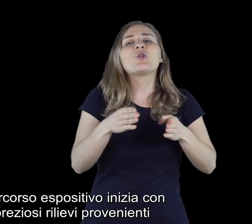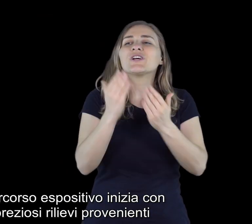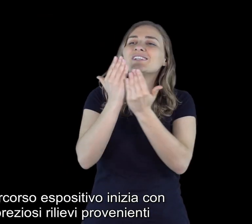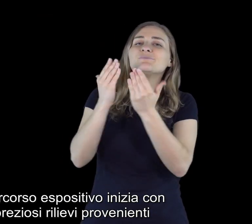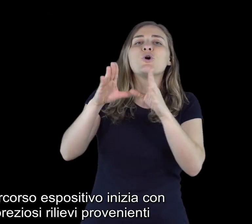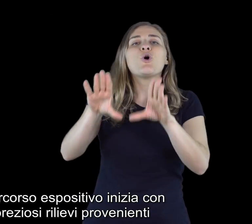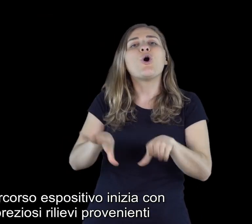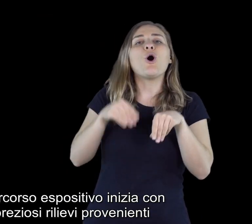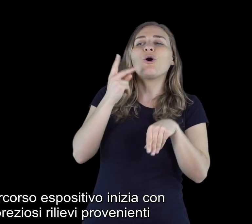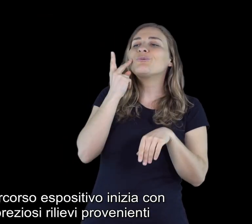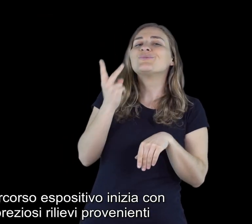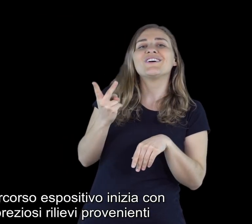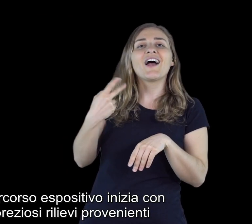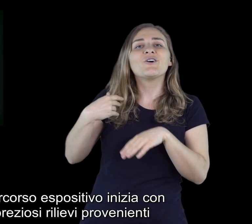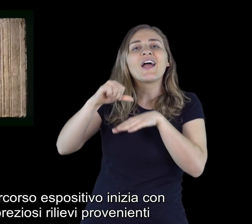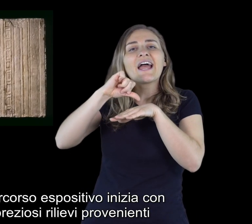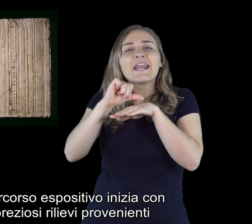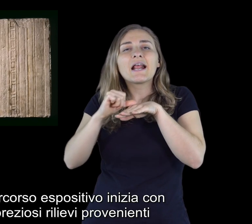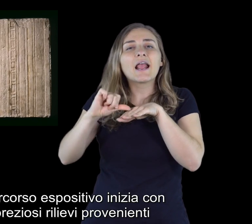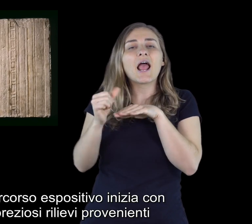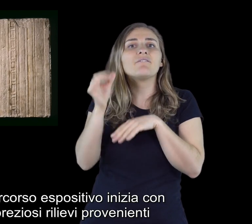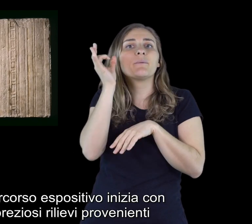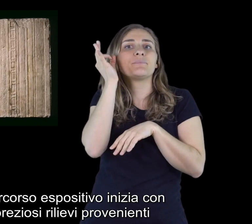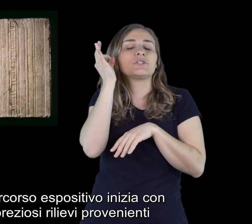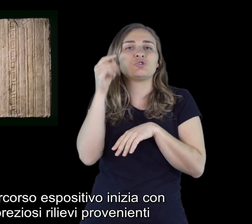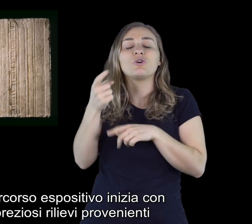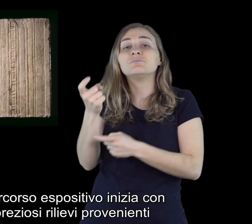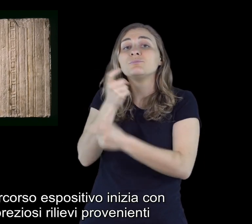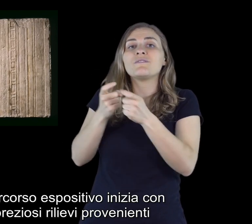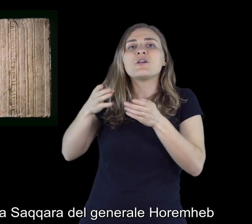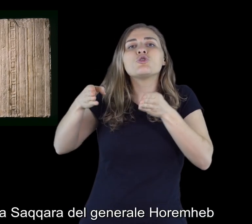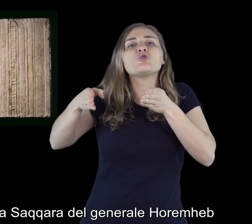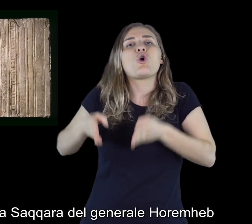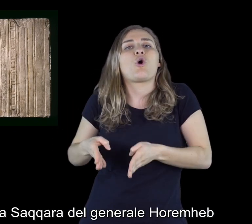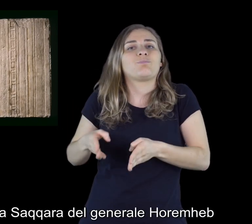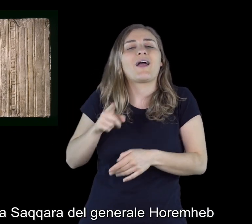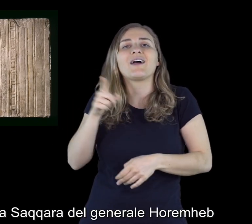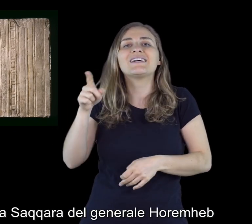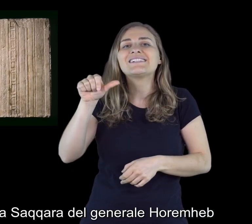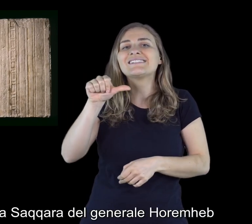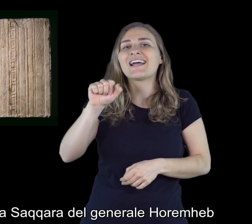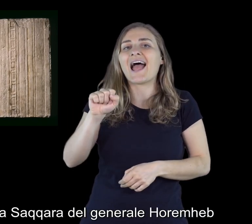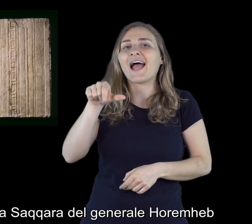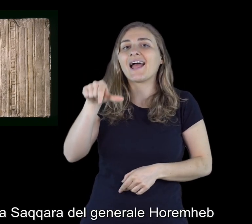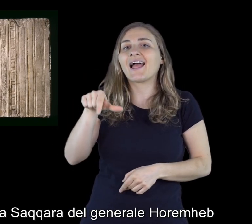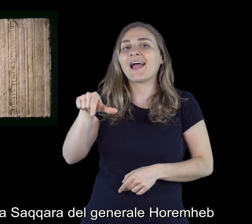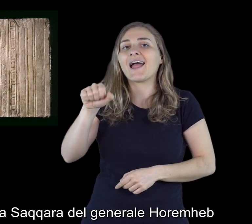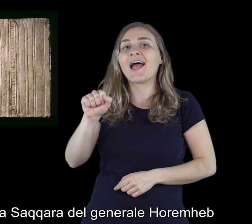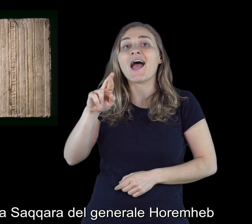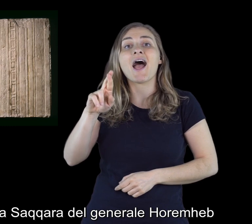il percorso espositivo inizia con i preziosi rilievi provenienti dalla tomba a saqqara del generale oppure med regno di